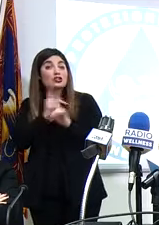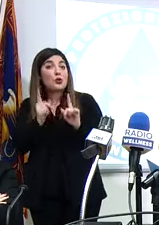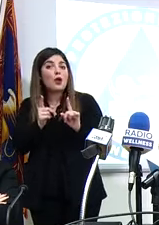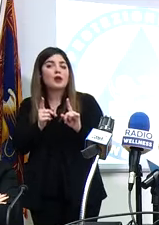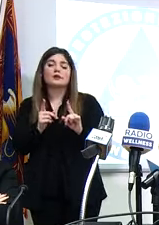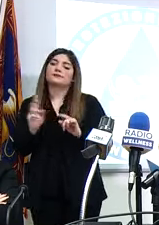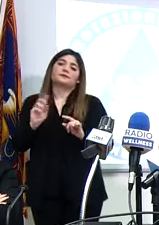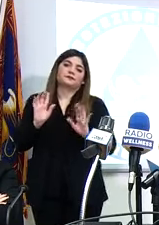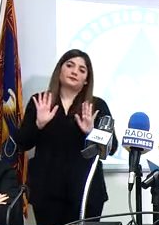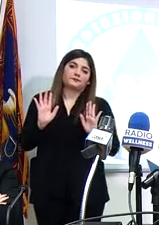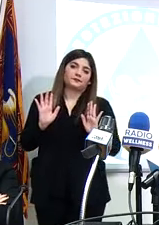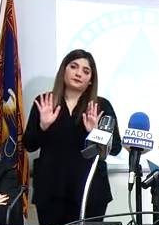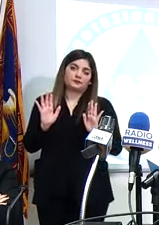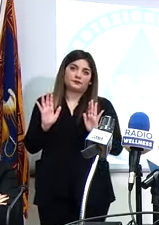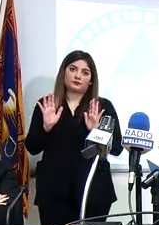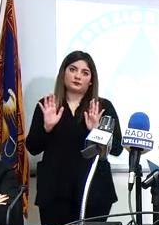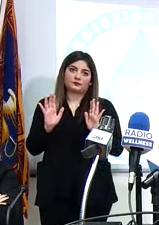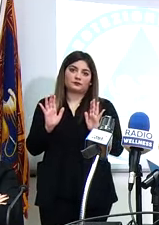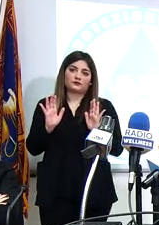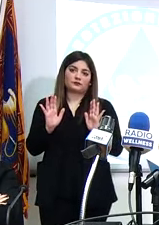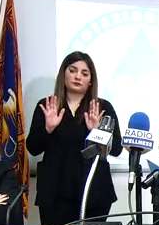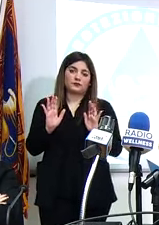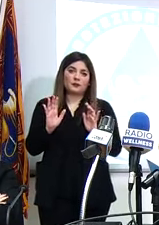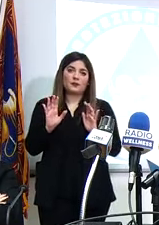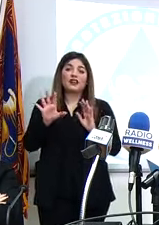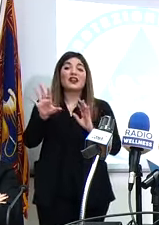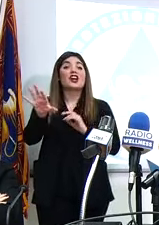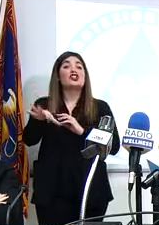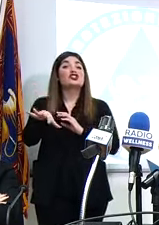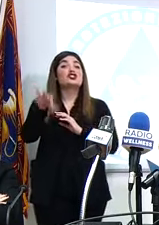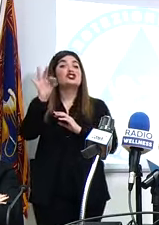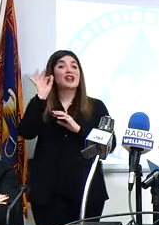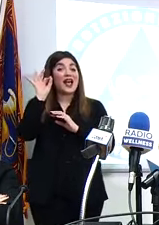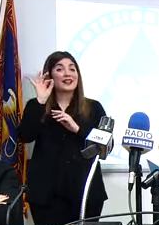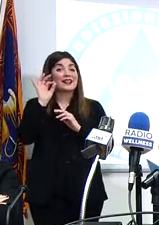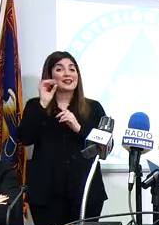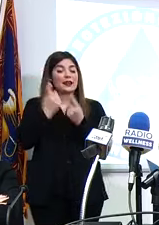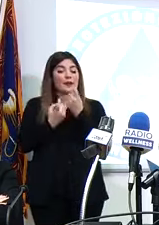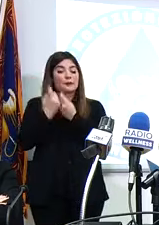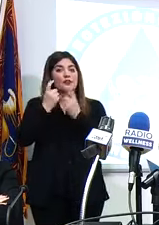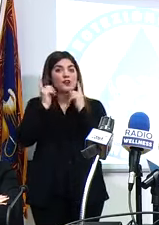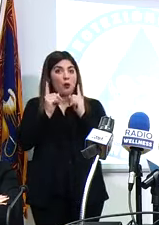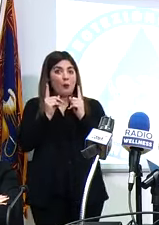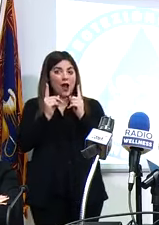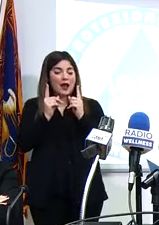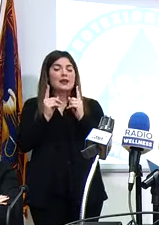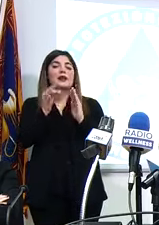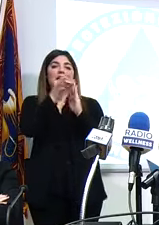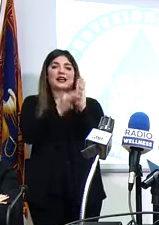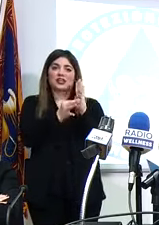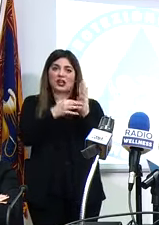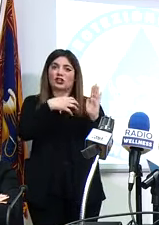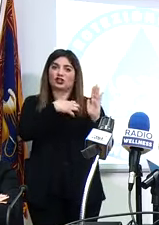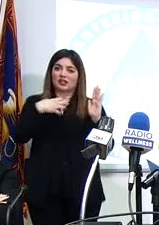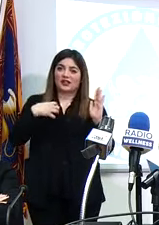è stata basata su criteri scientifici e anche di bioetica,